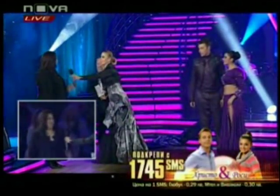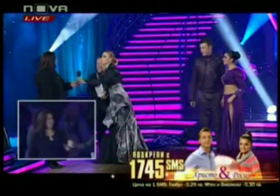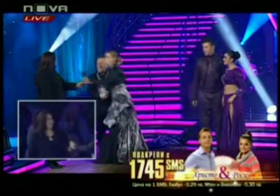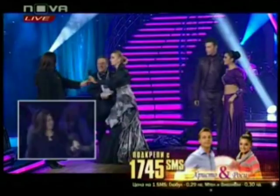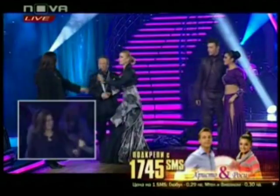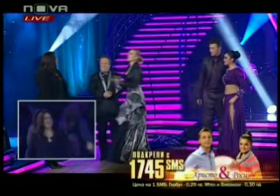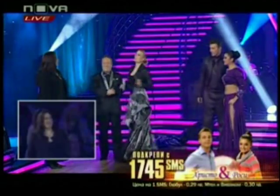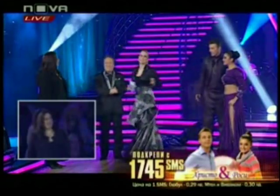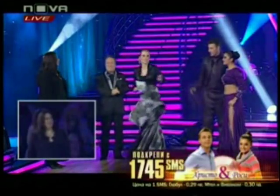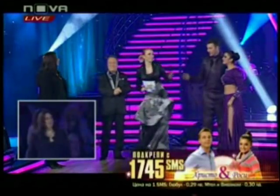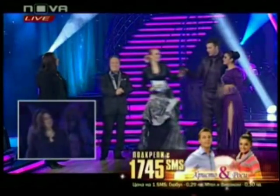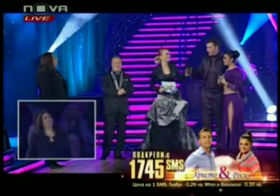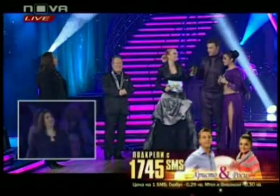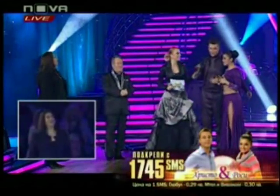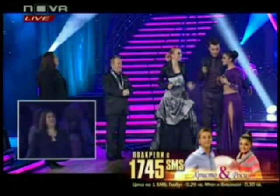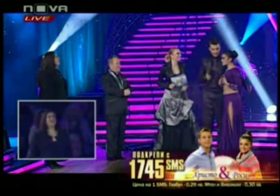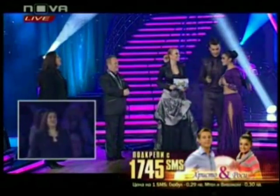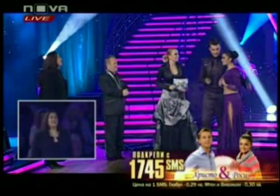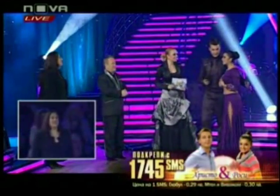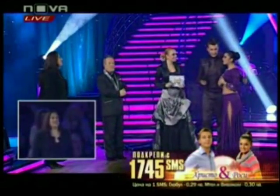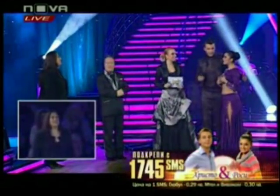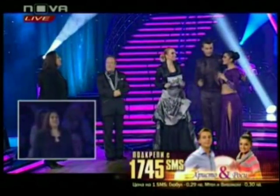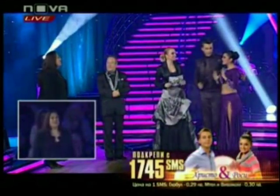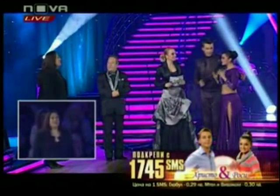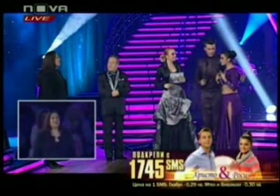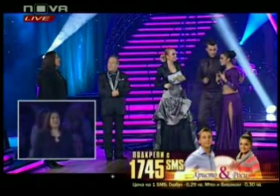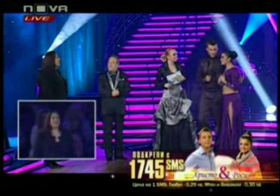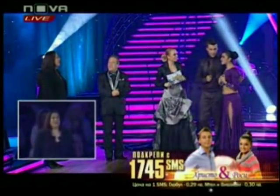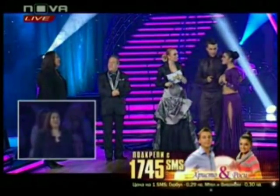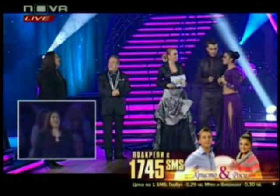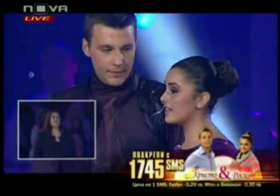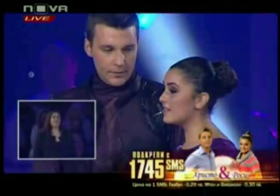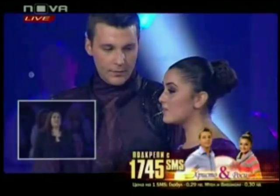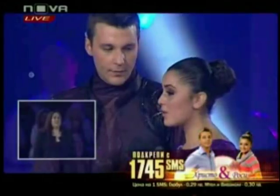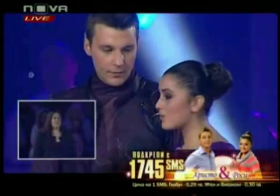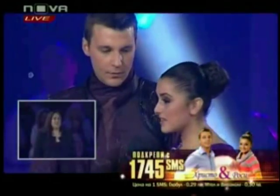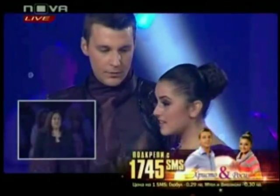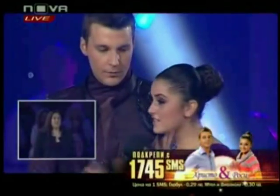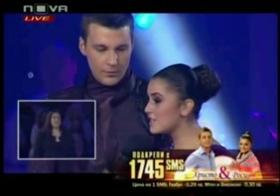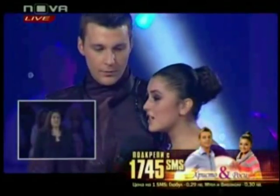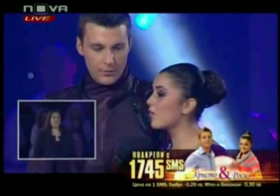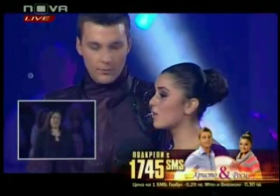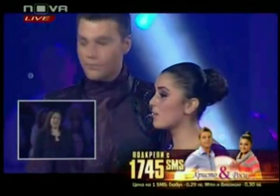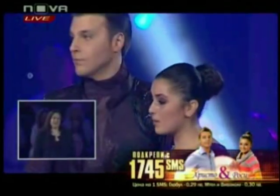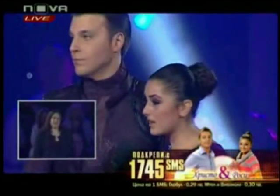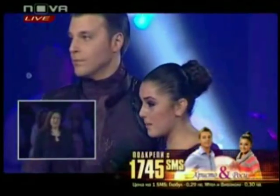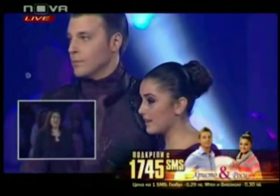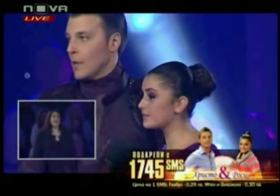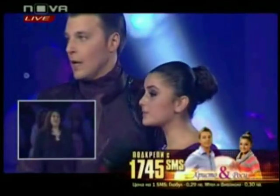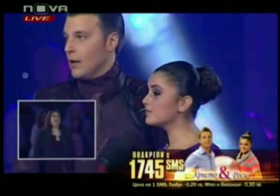А, чува ли се? Извинявам се. Щастлива съм. Много съм щастлива. Благодаря на всички, които ме подкрепят.